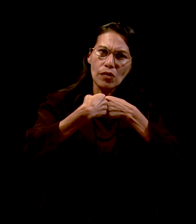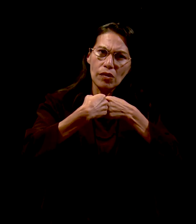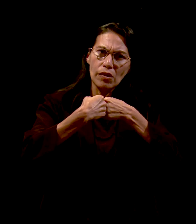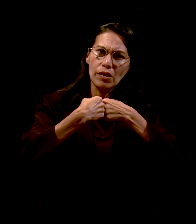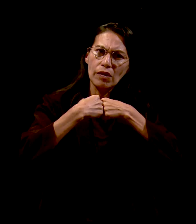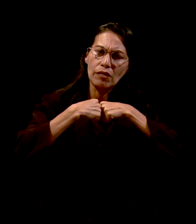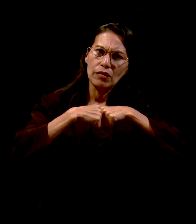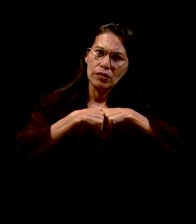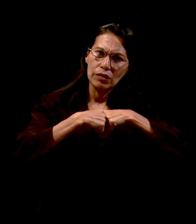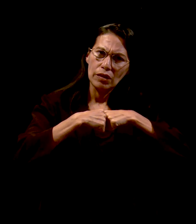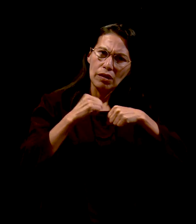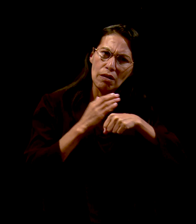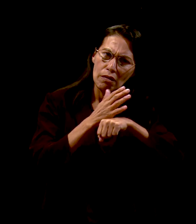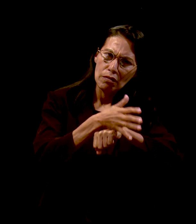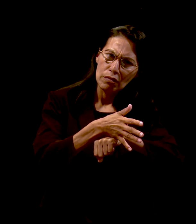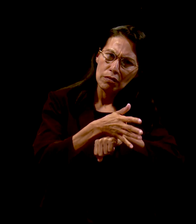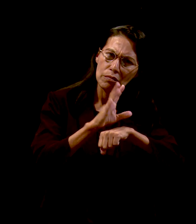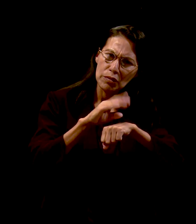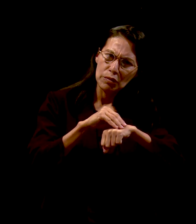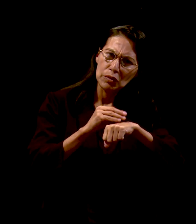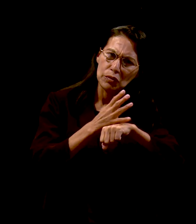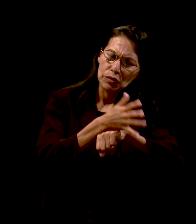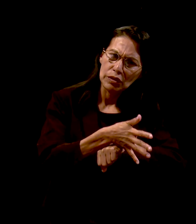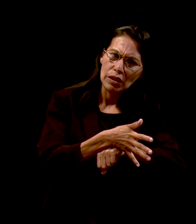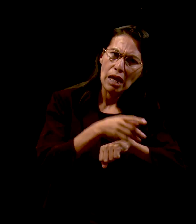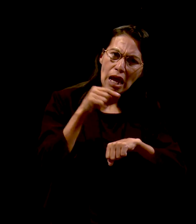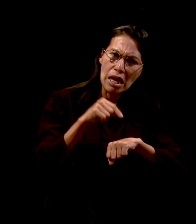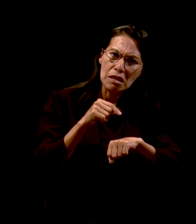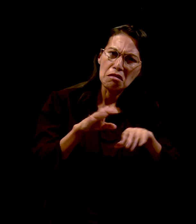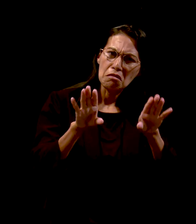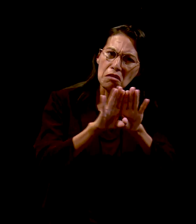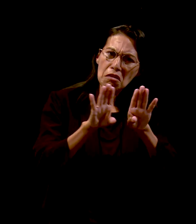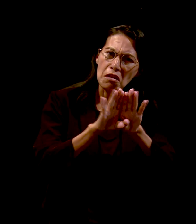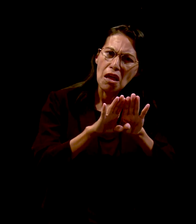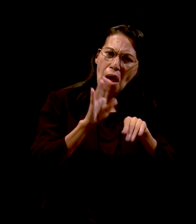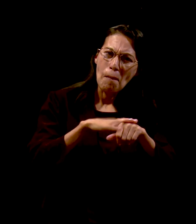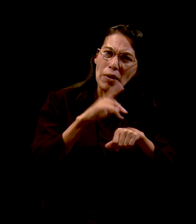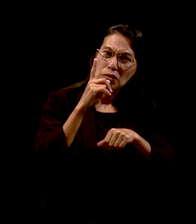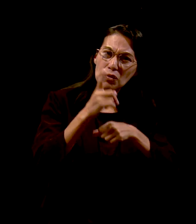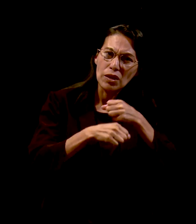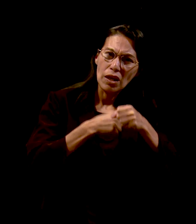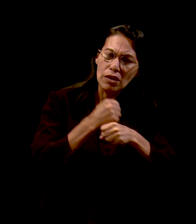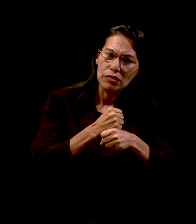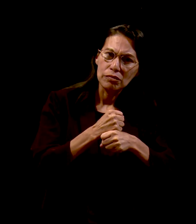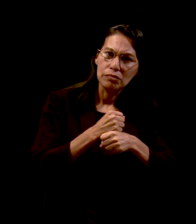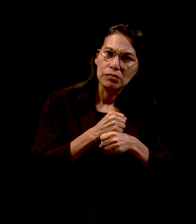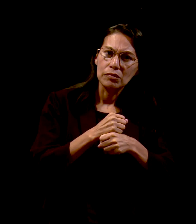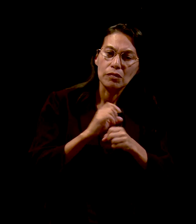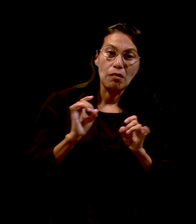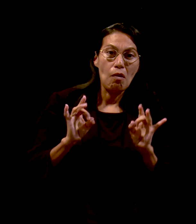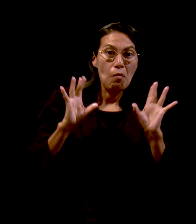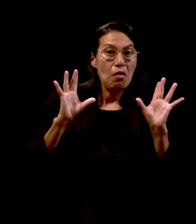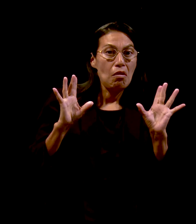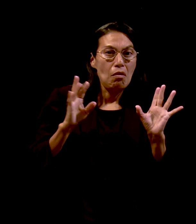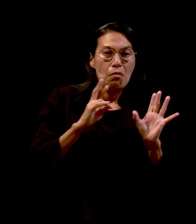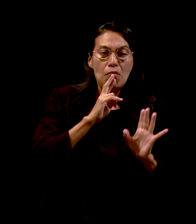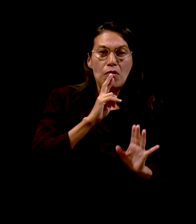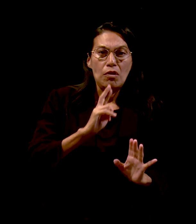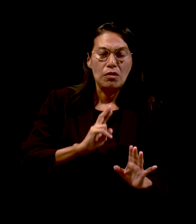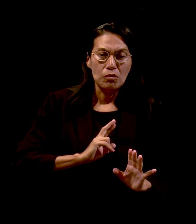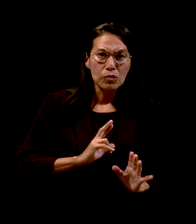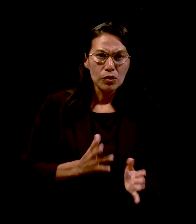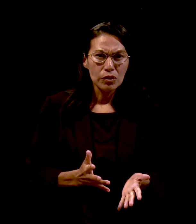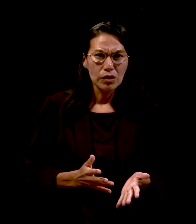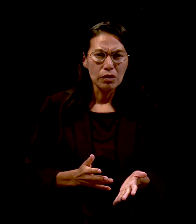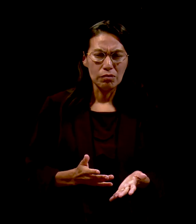sin atender a nadie y cuando marcó el número de la embajada pues me responde increíblemente